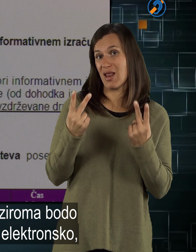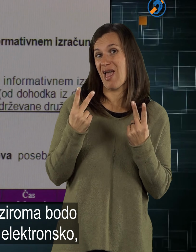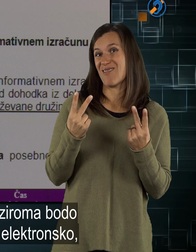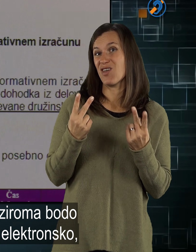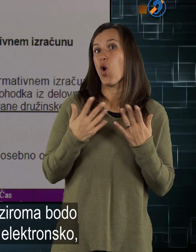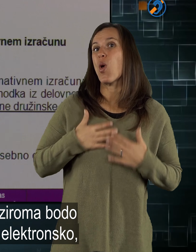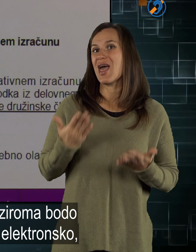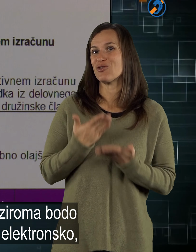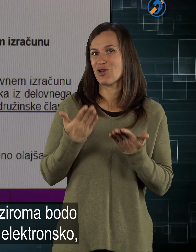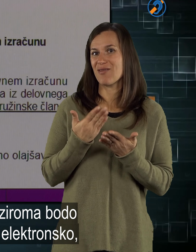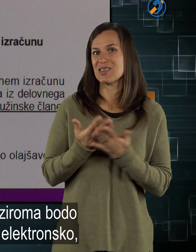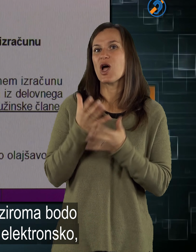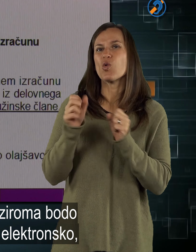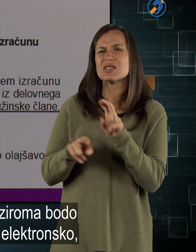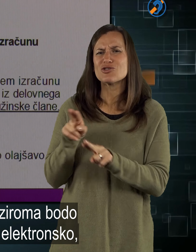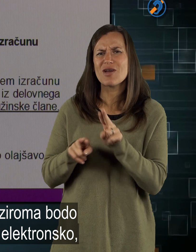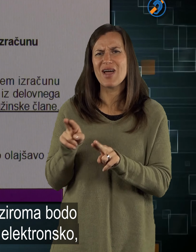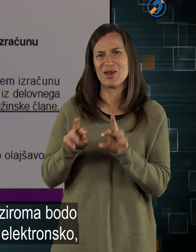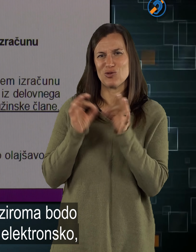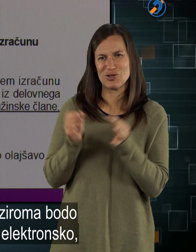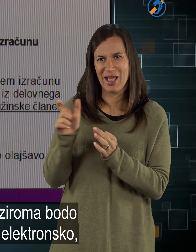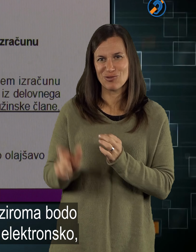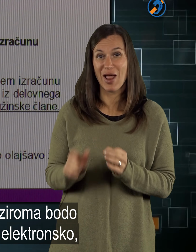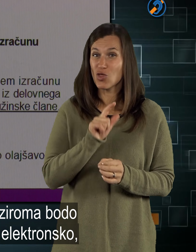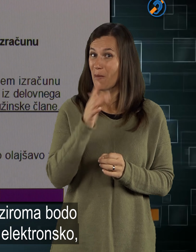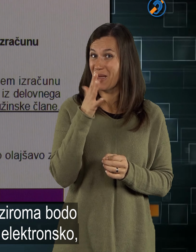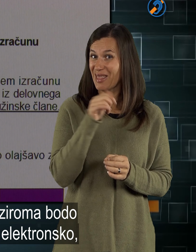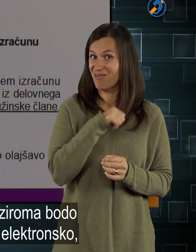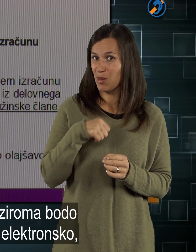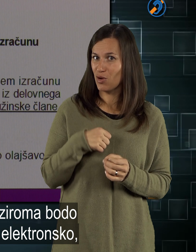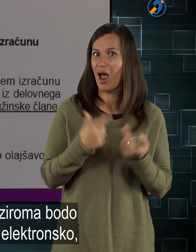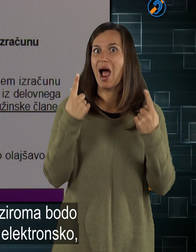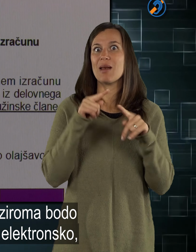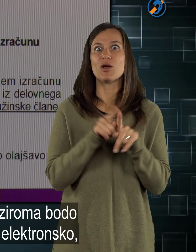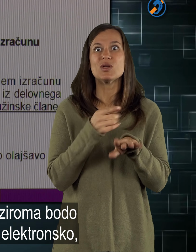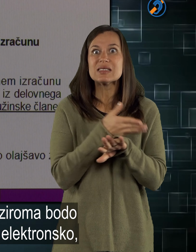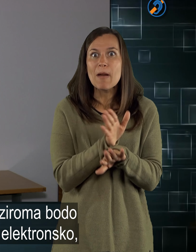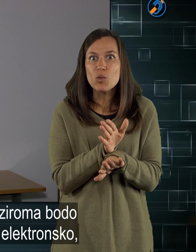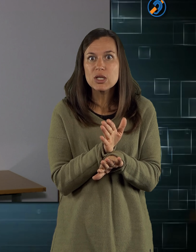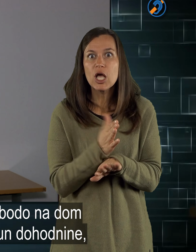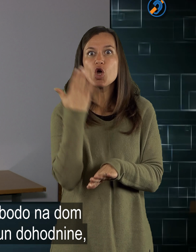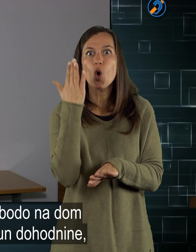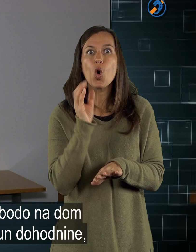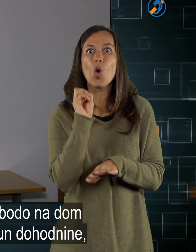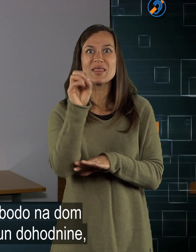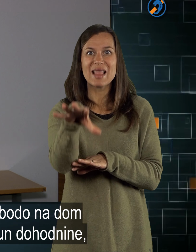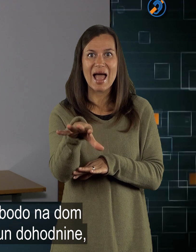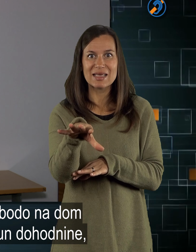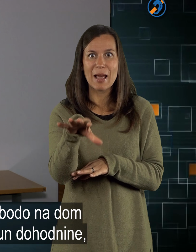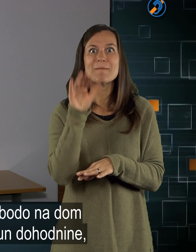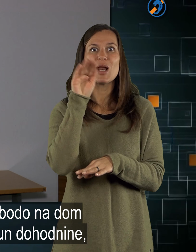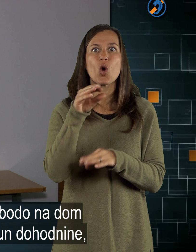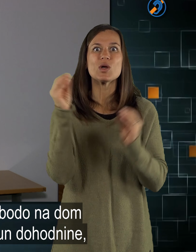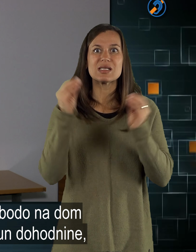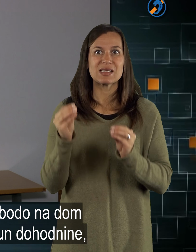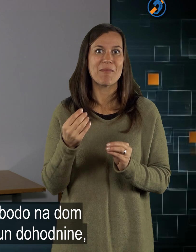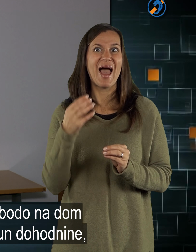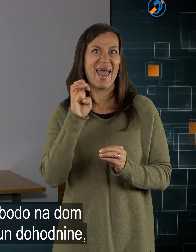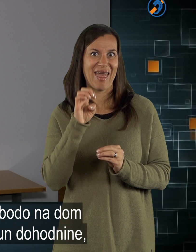do 5. februarja oziroma bojo zamudili tudi rok oddaje elektronsko prek sistema